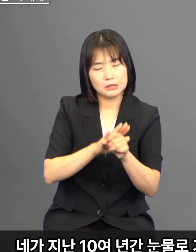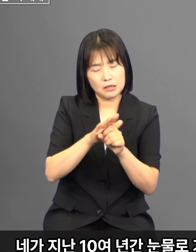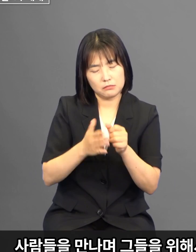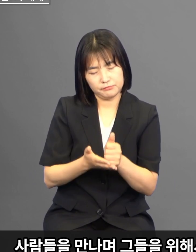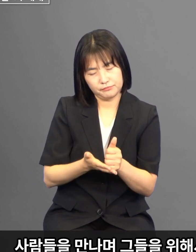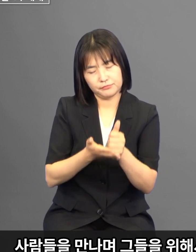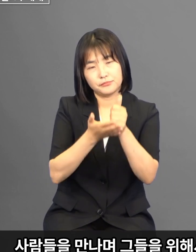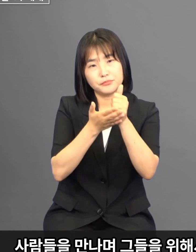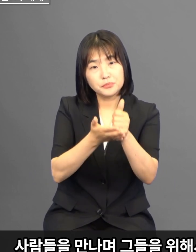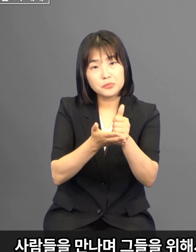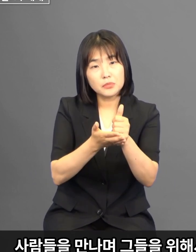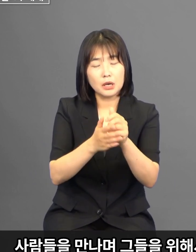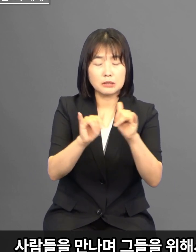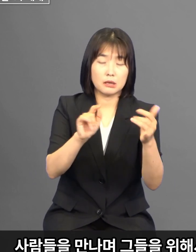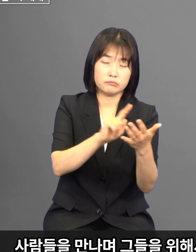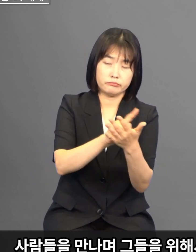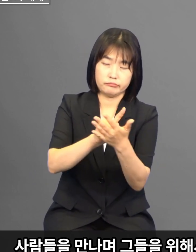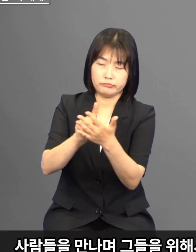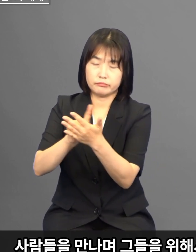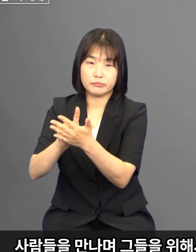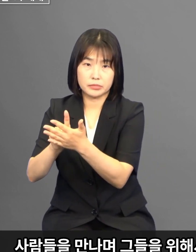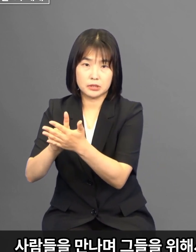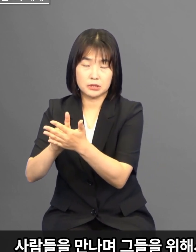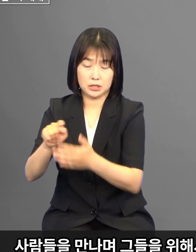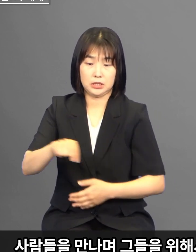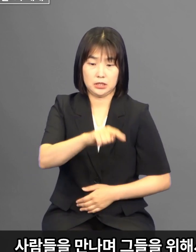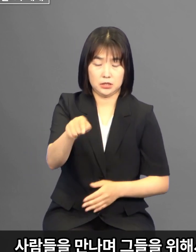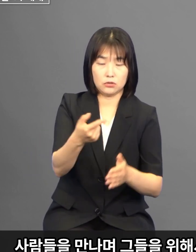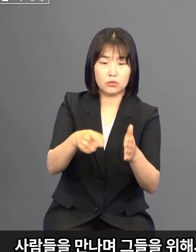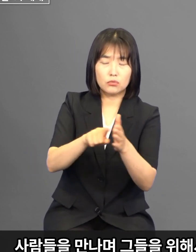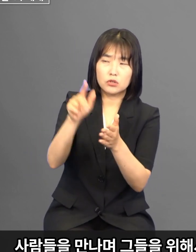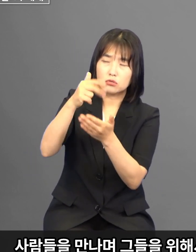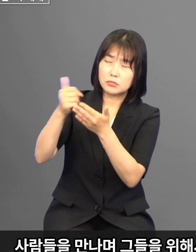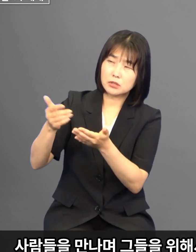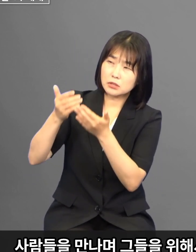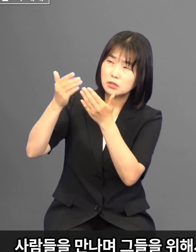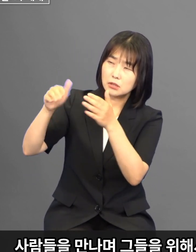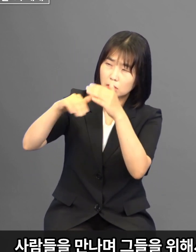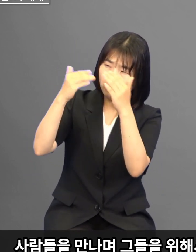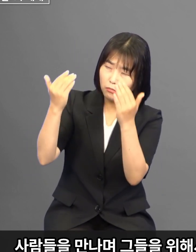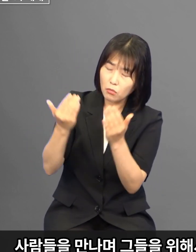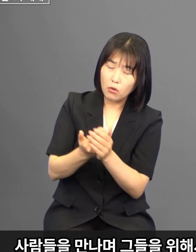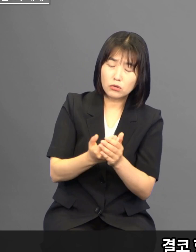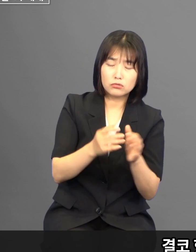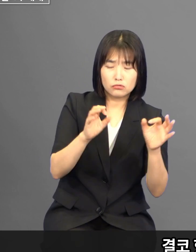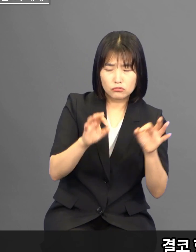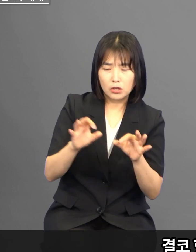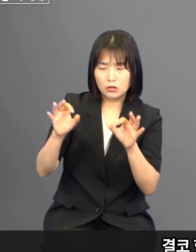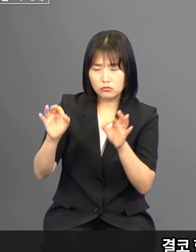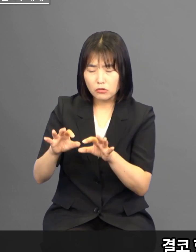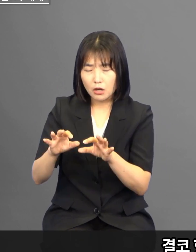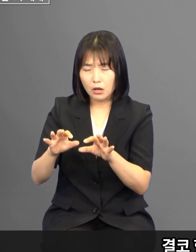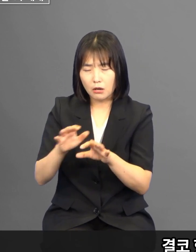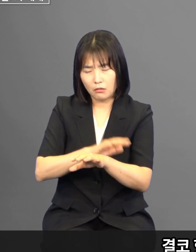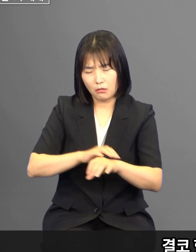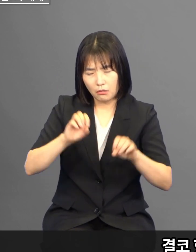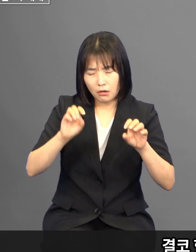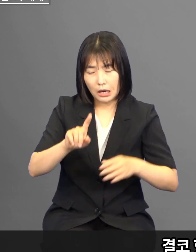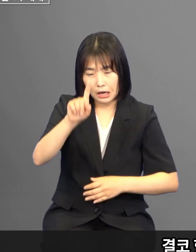섬기며 사람들을 만나며 그들을 위해서 주님께 올려드렸던 모든 순간순간들이 결코 헛된 것이